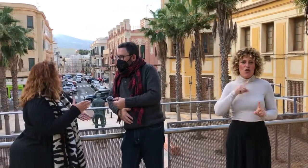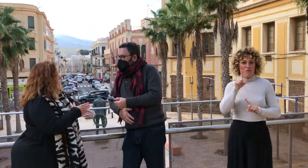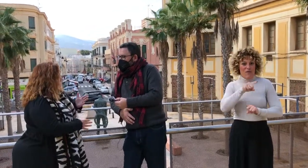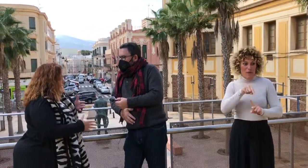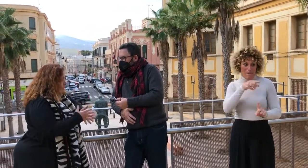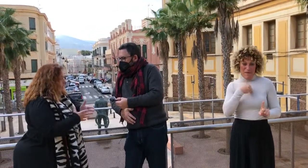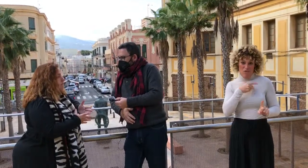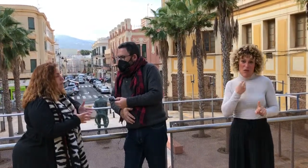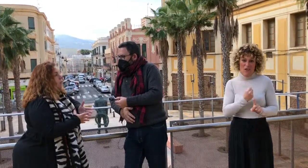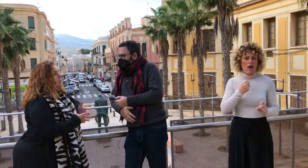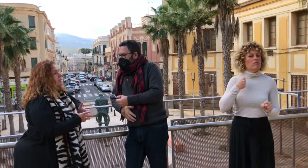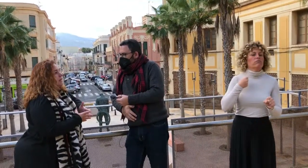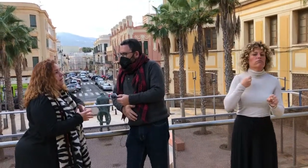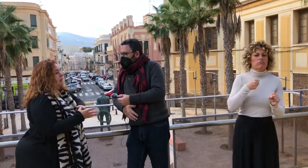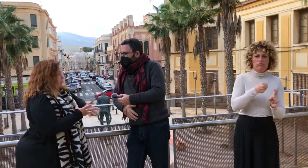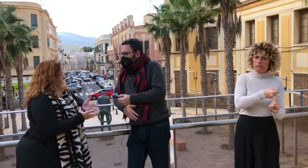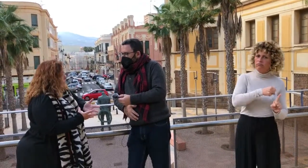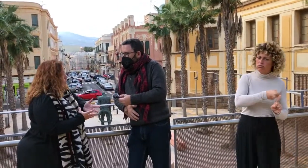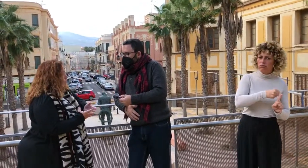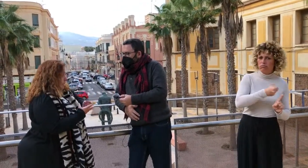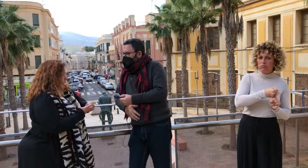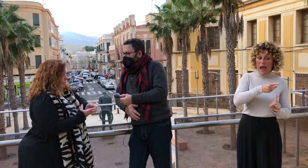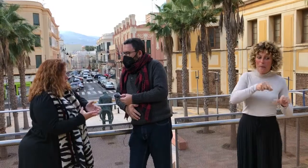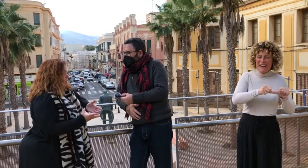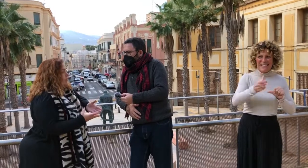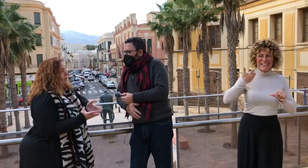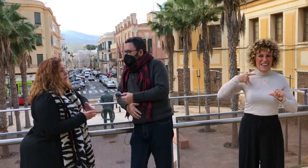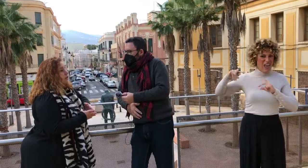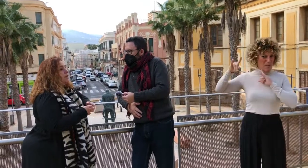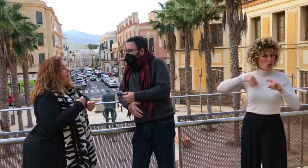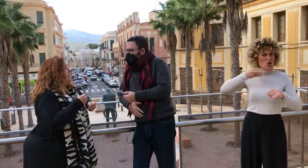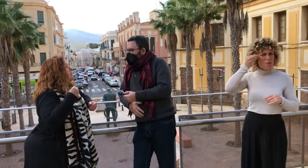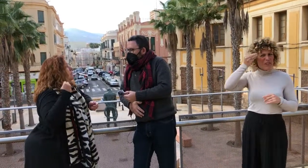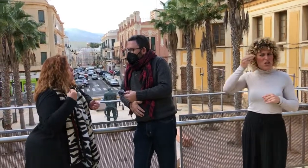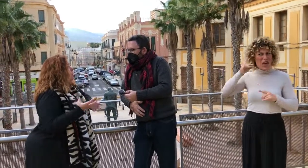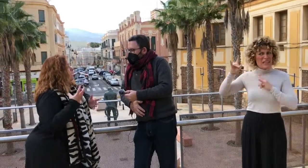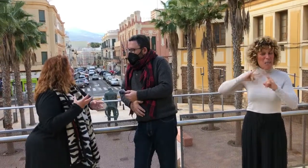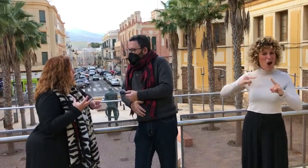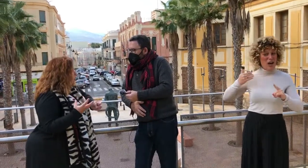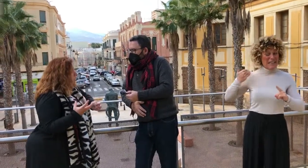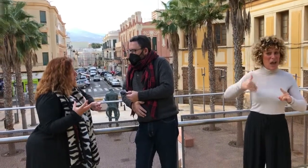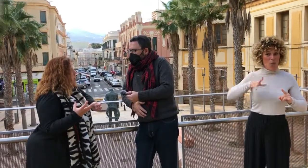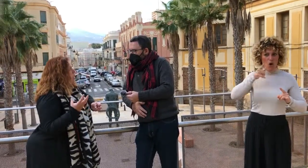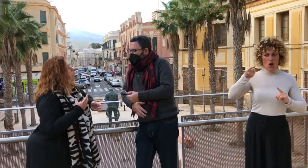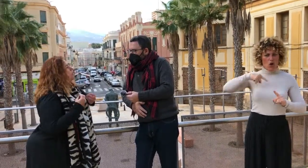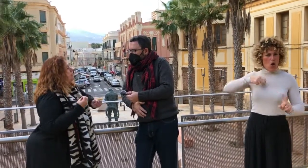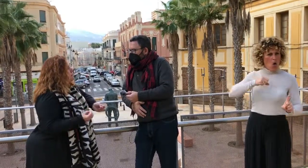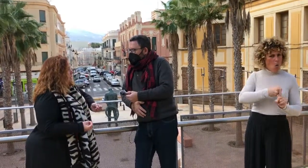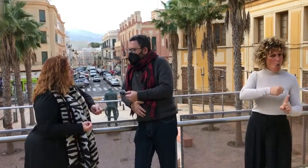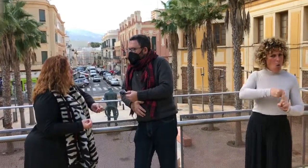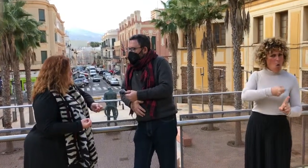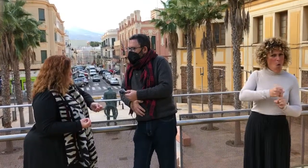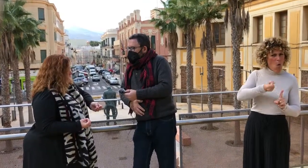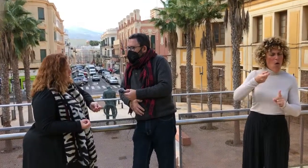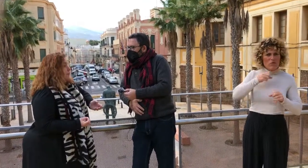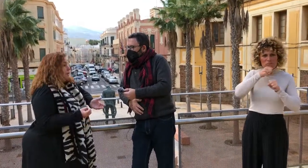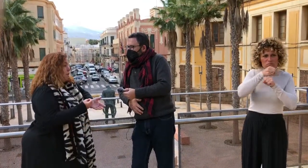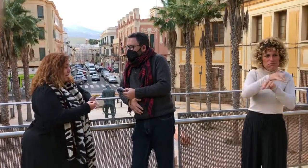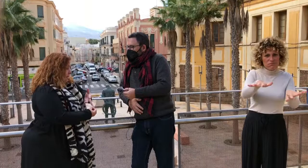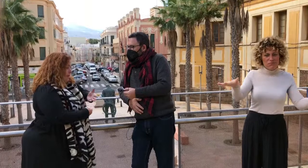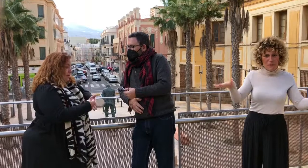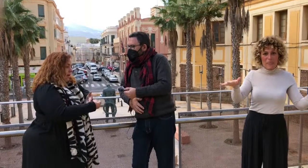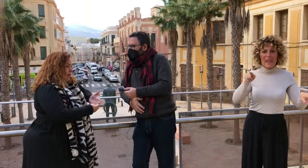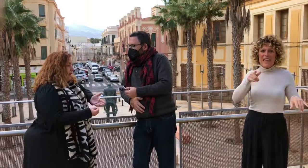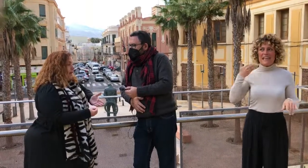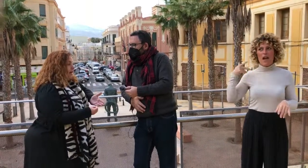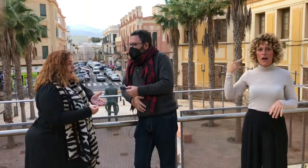llamado. Creo que se han dado un poco de prisa con eso porque hemos estado protestando y ahí, cuando ya hemos hecho ruido, es cuando se han empezado a preocupar. Pero el